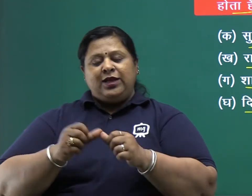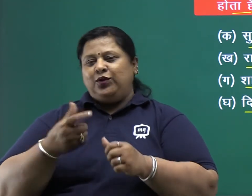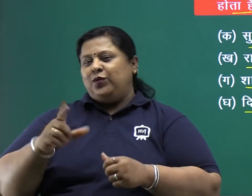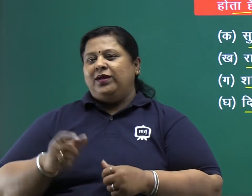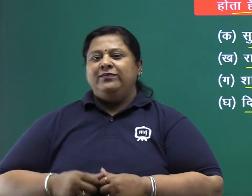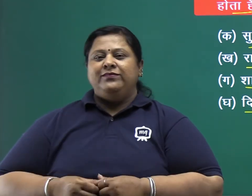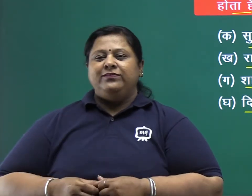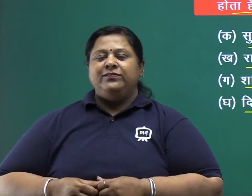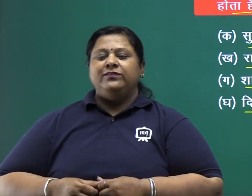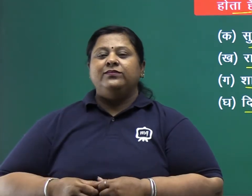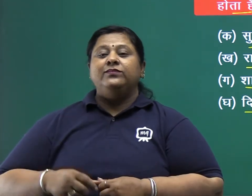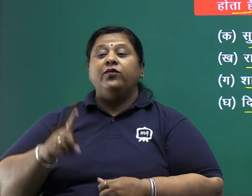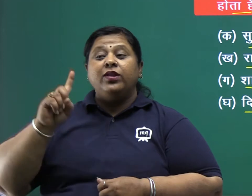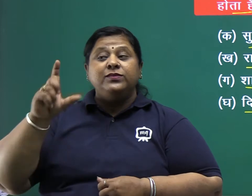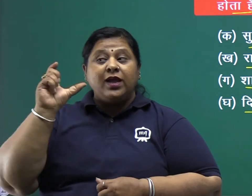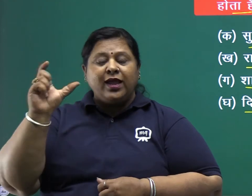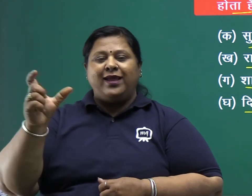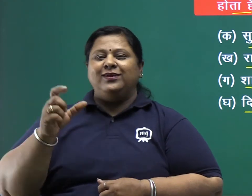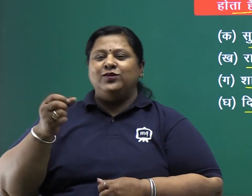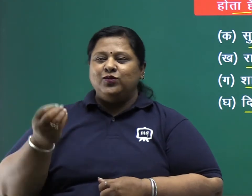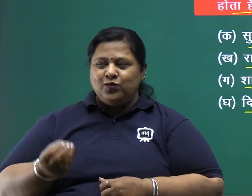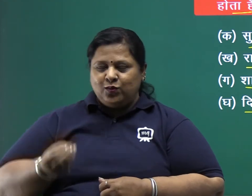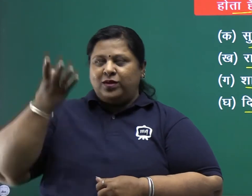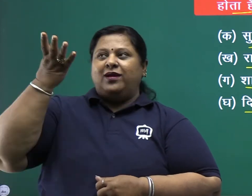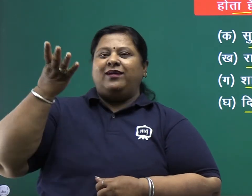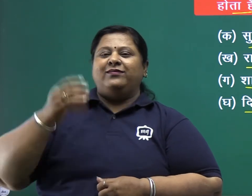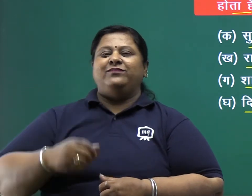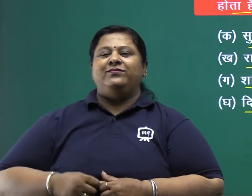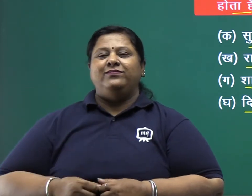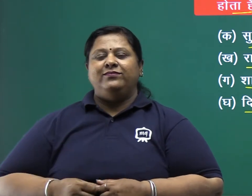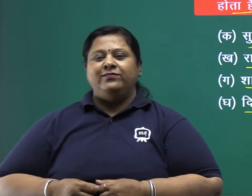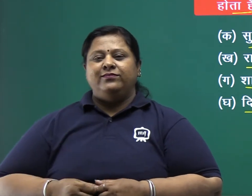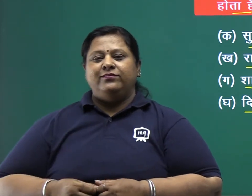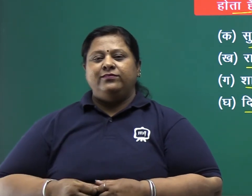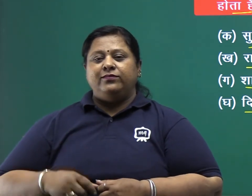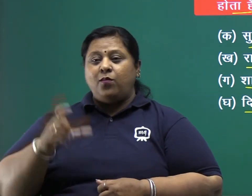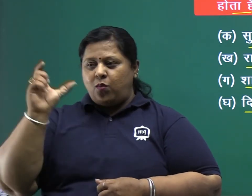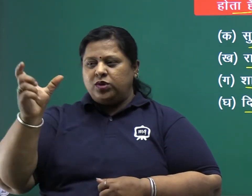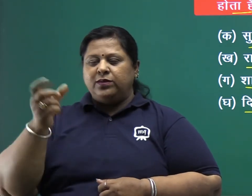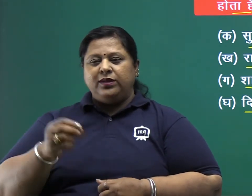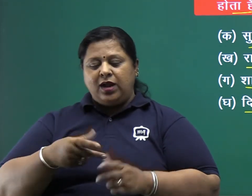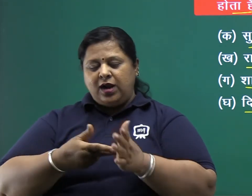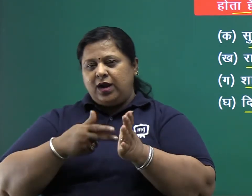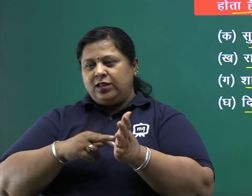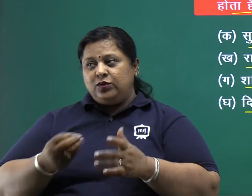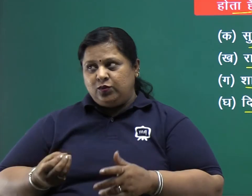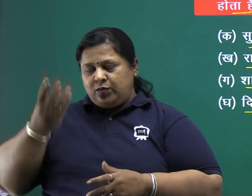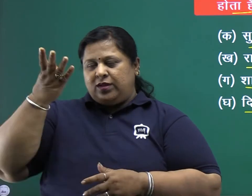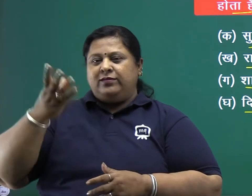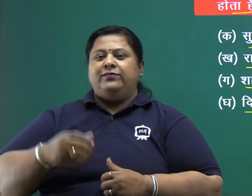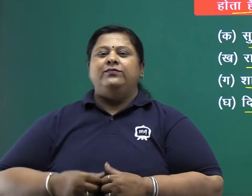होगा विकल्प संख्या 1, सुबह। भोर शब्द का अर्थ सुबह होता